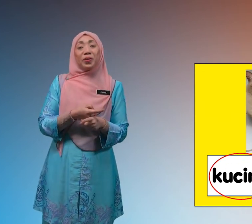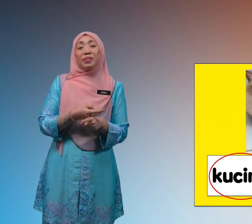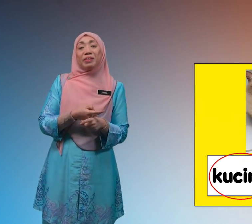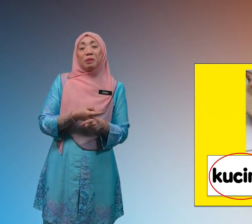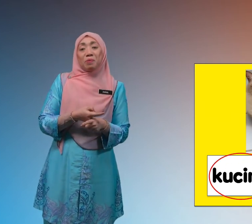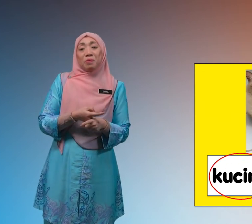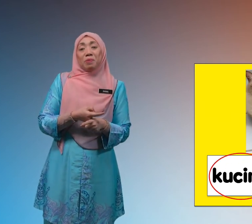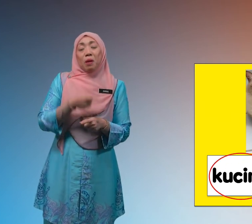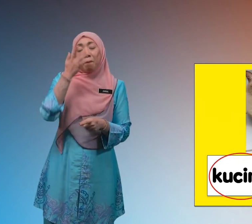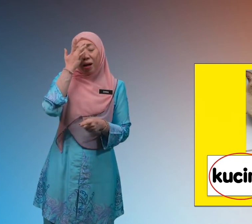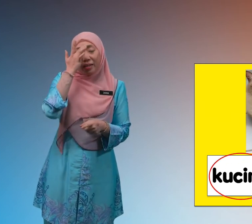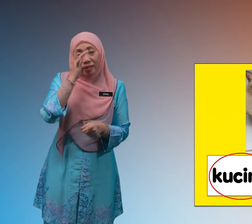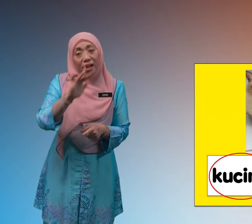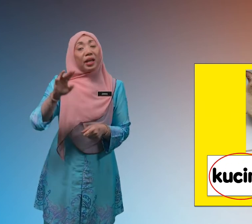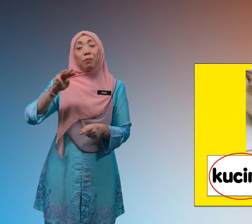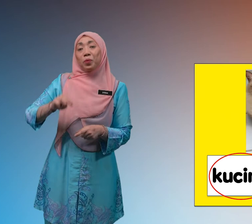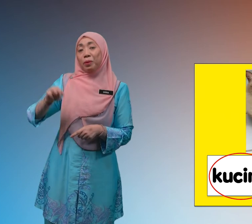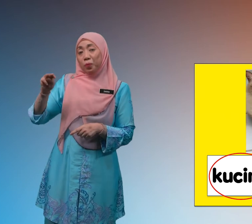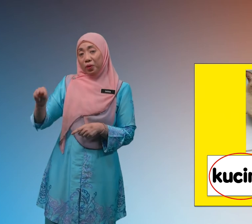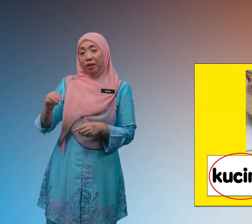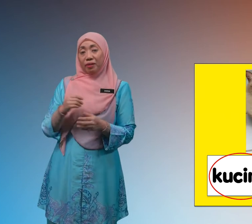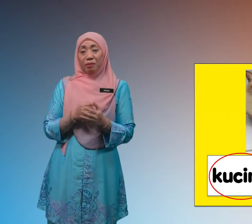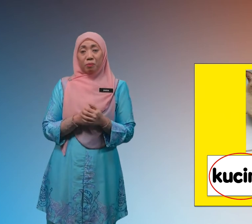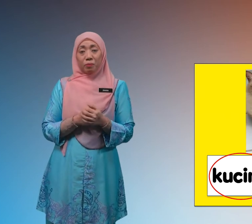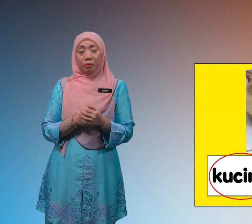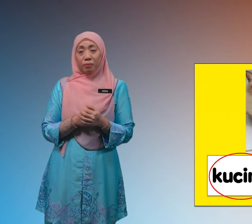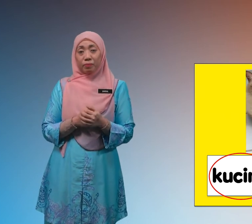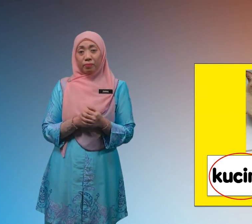Betul. Pandai murid-murid.